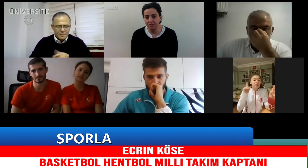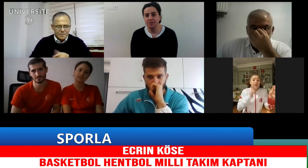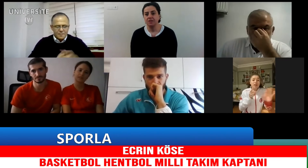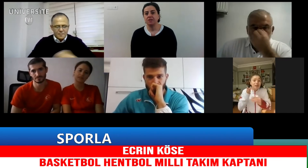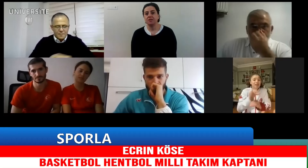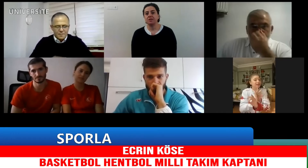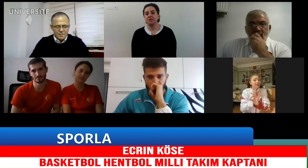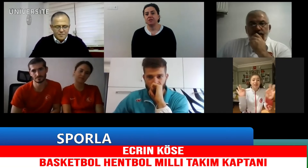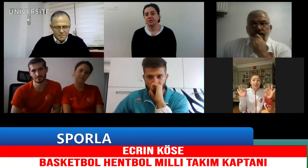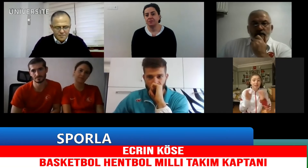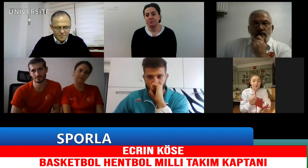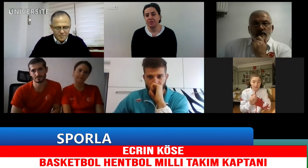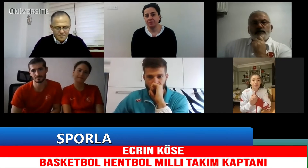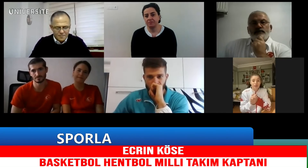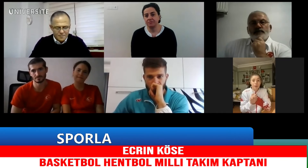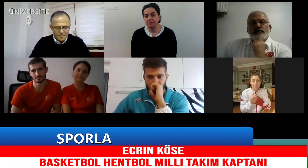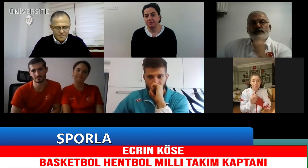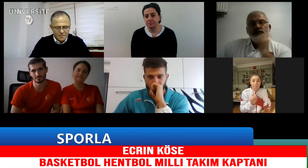burada.